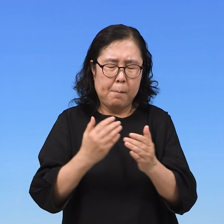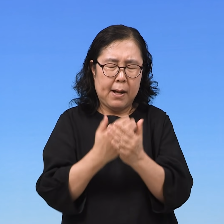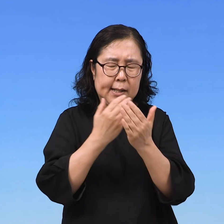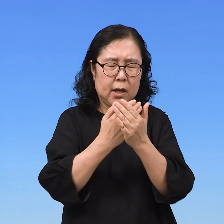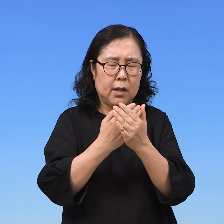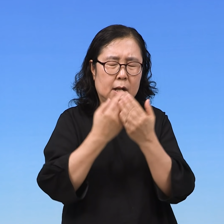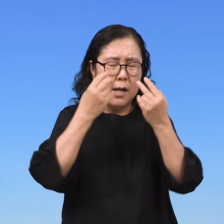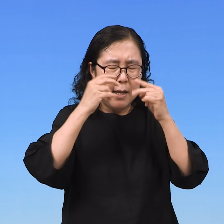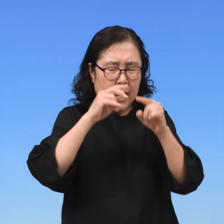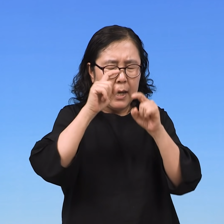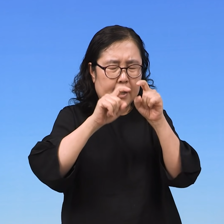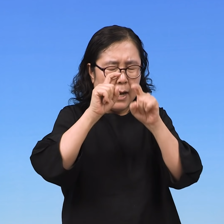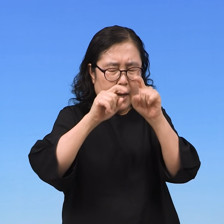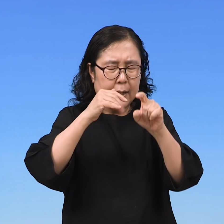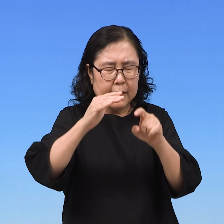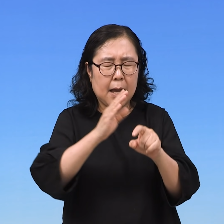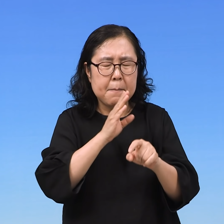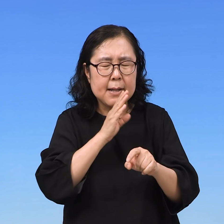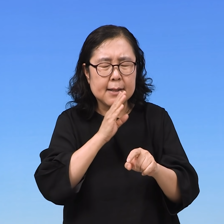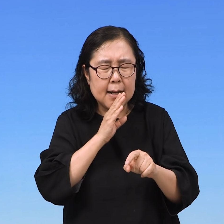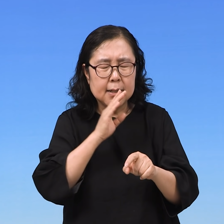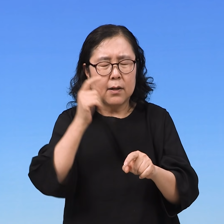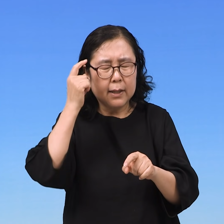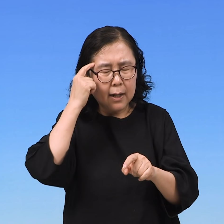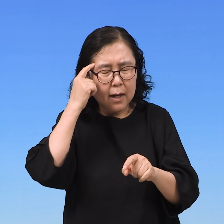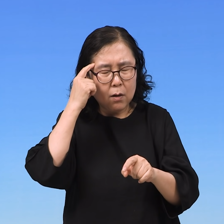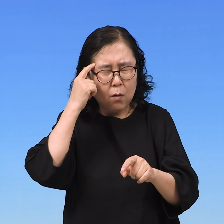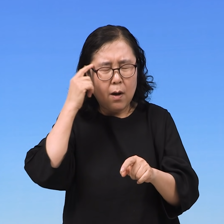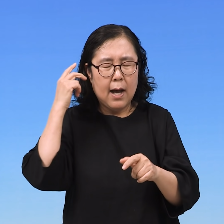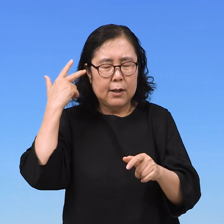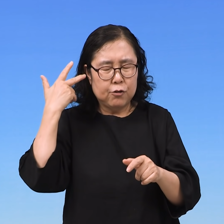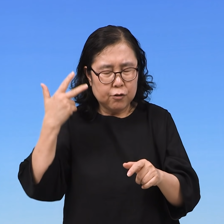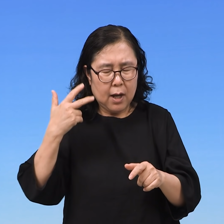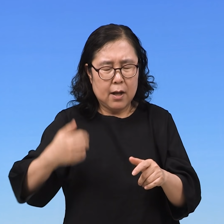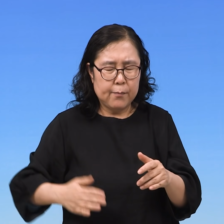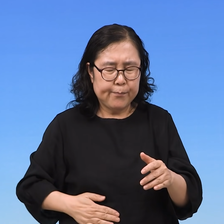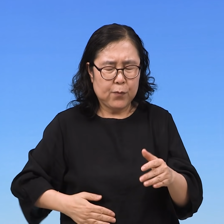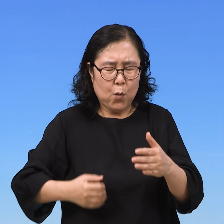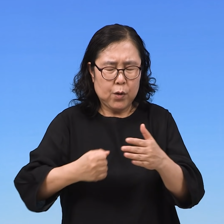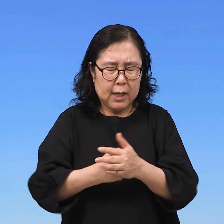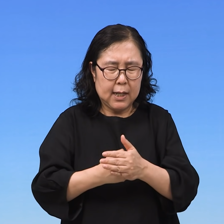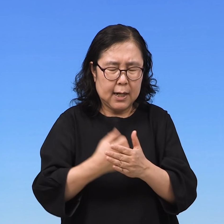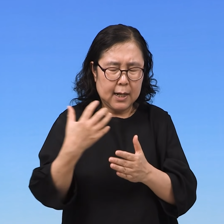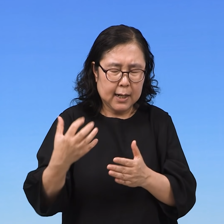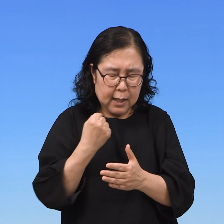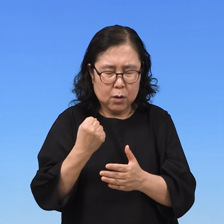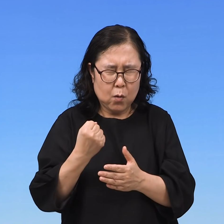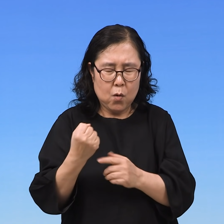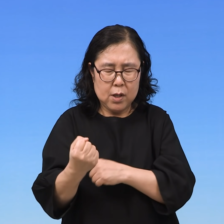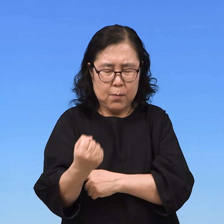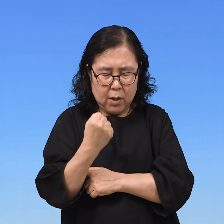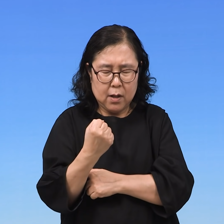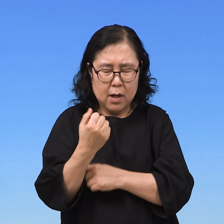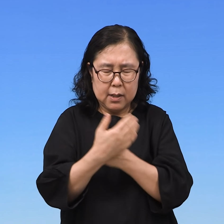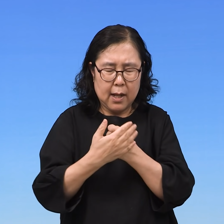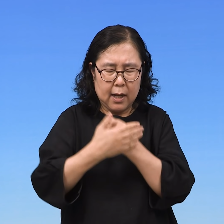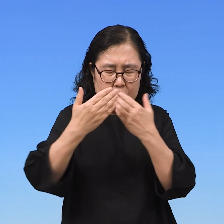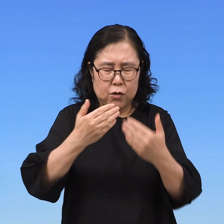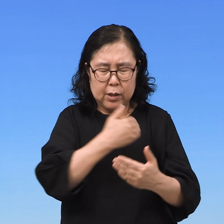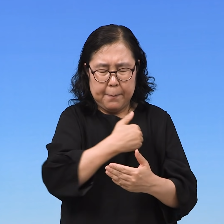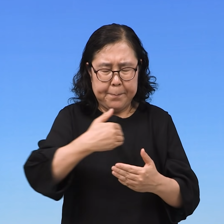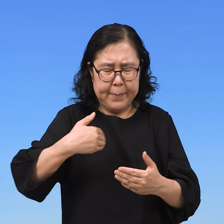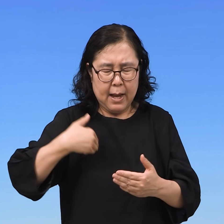기억하면서 오늘 주님의 이 말씀을 붙잡고 한 주간 용기를 내고 힘을 얻어 은혜가 주는 담대함을